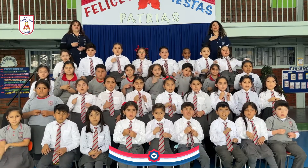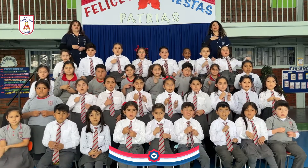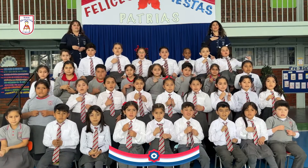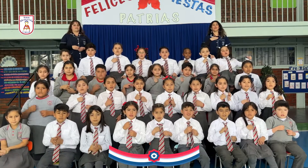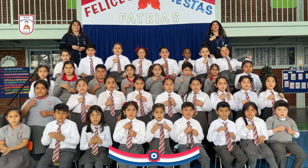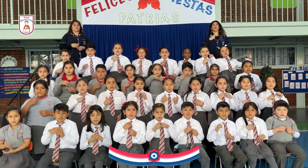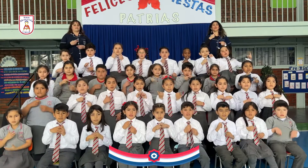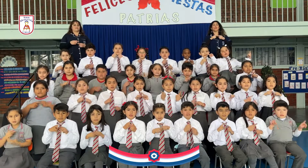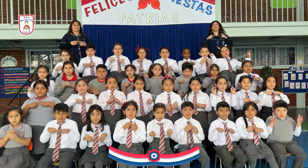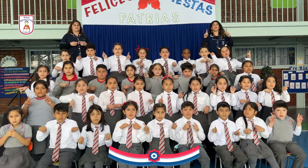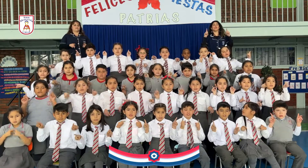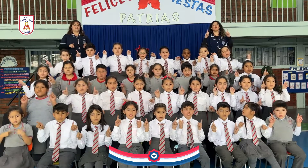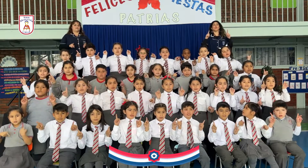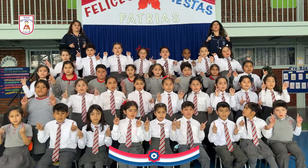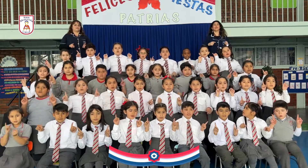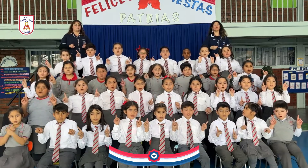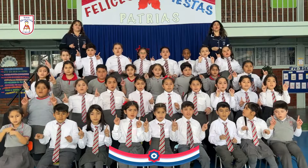Así yo distingo